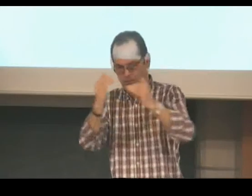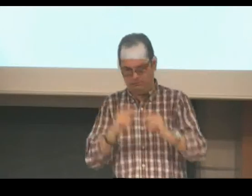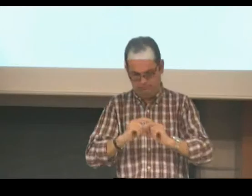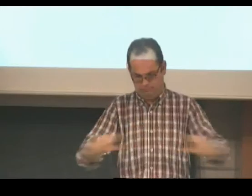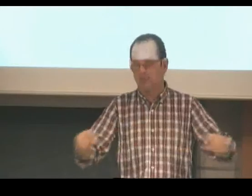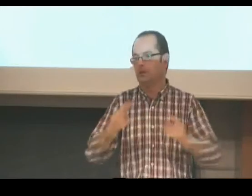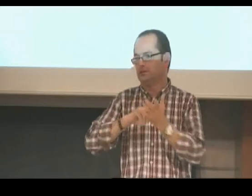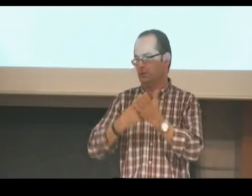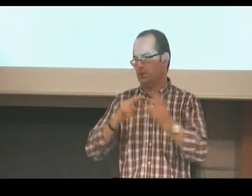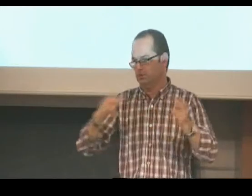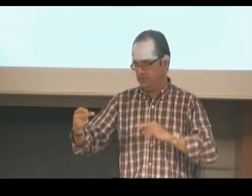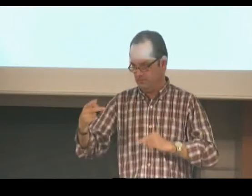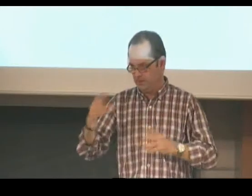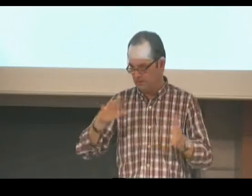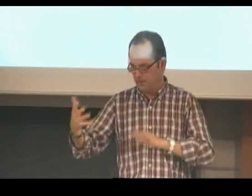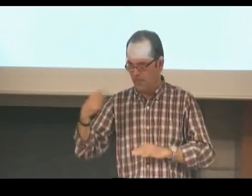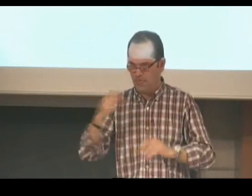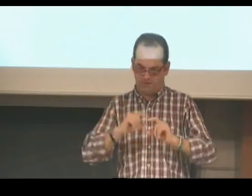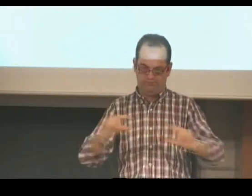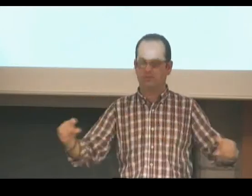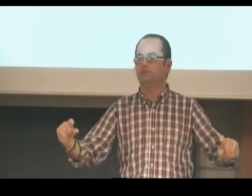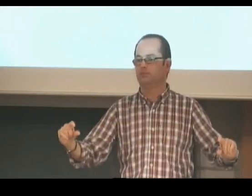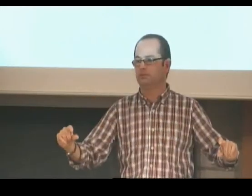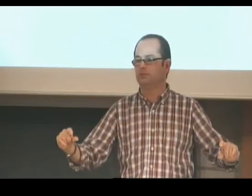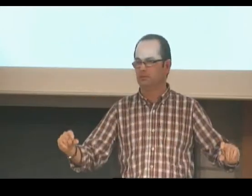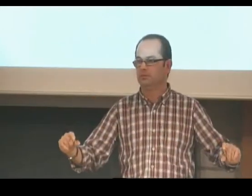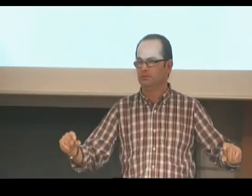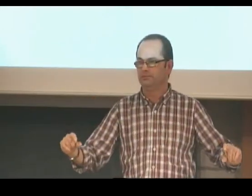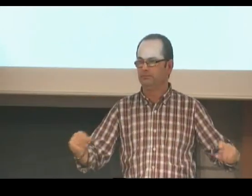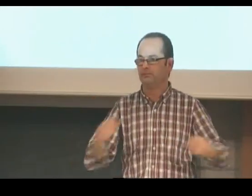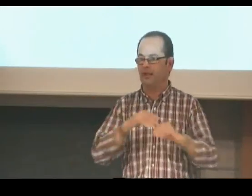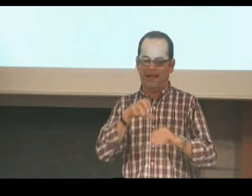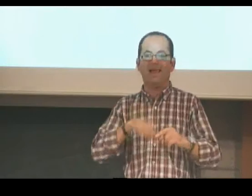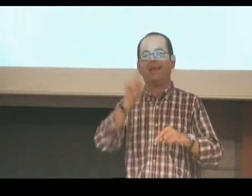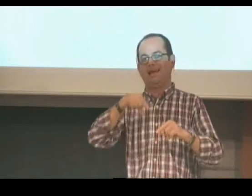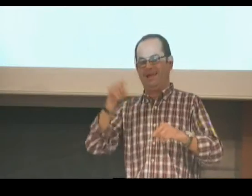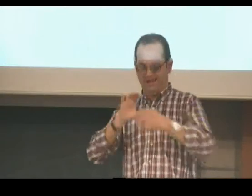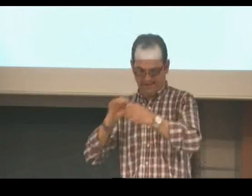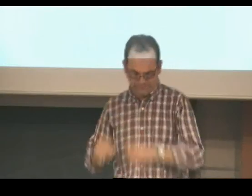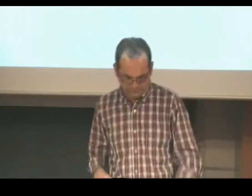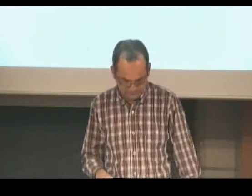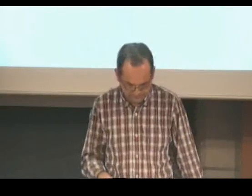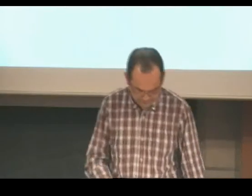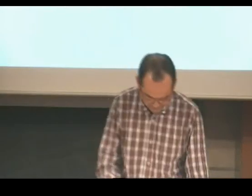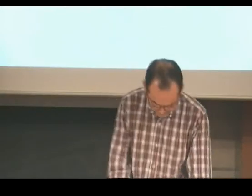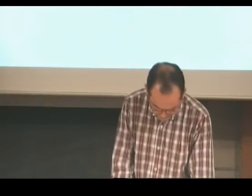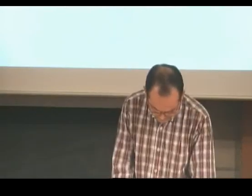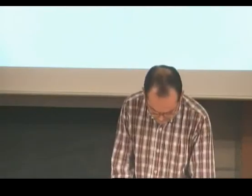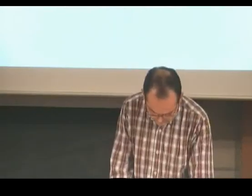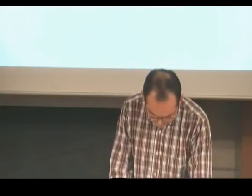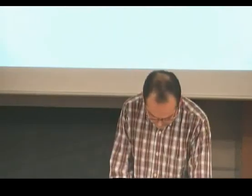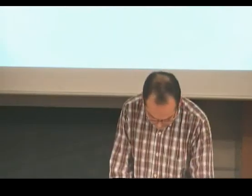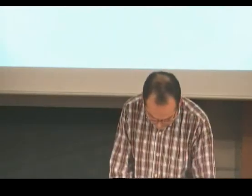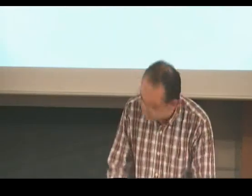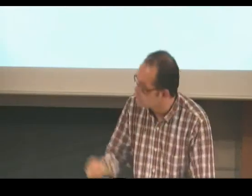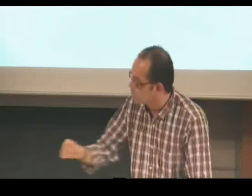estaran acostumats a utilitzar. En canvi, en una de les línies d'aquests programes d'anotació hi haurà la traducció en